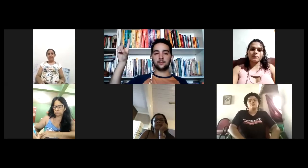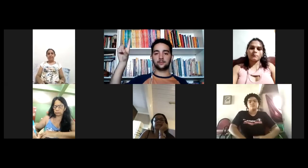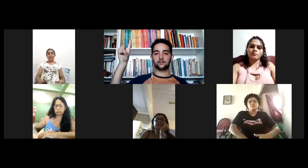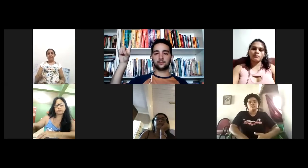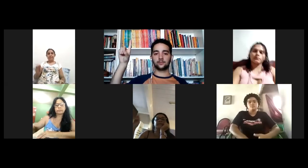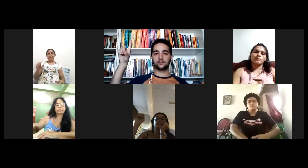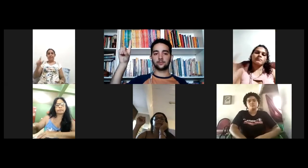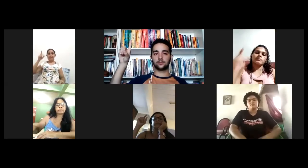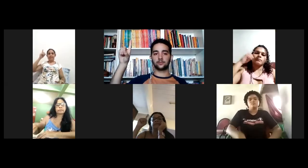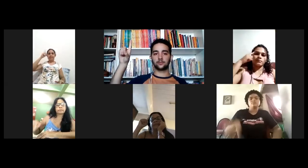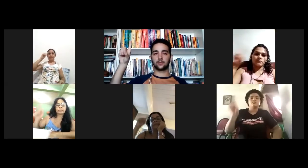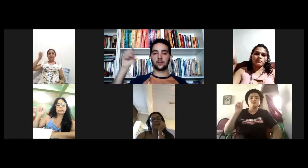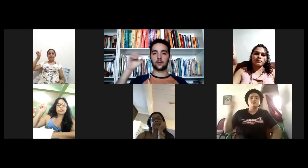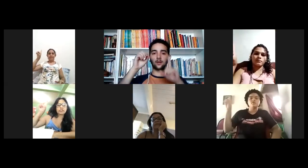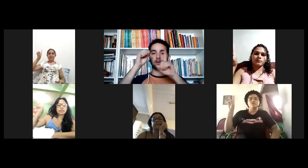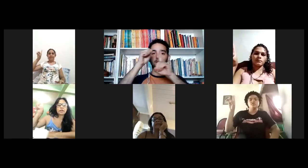Dia,